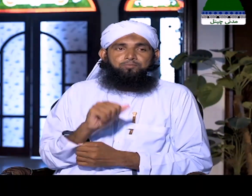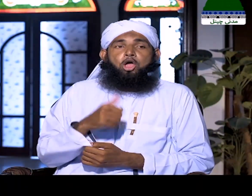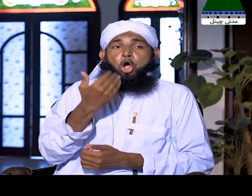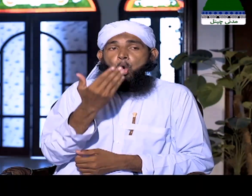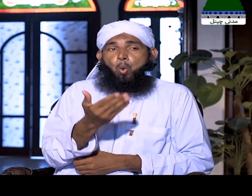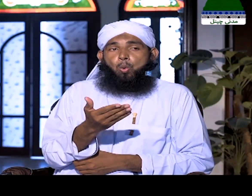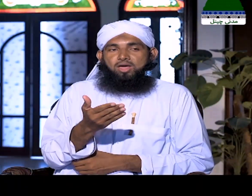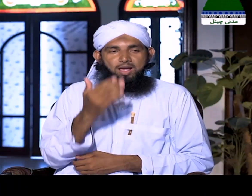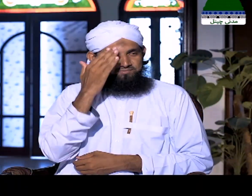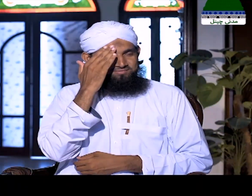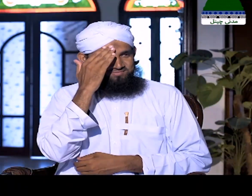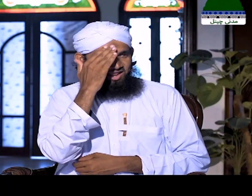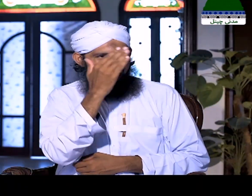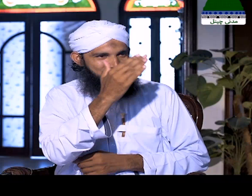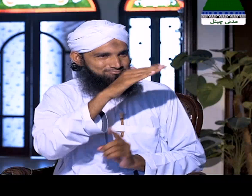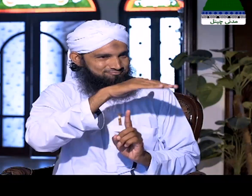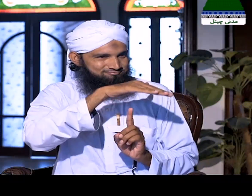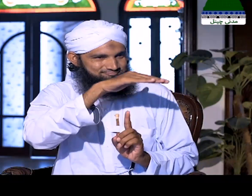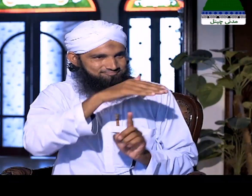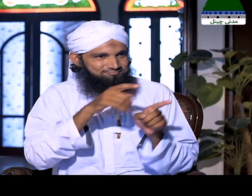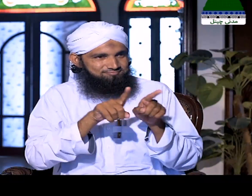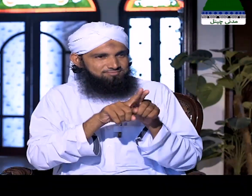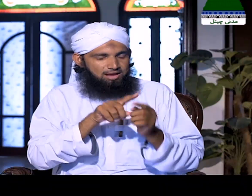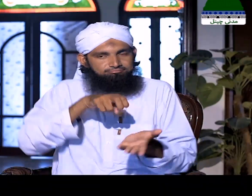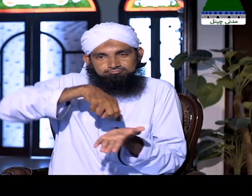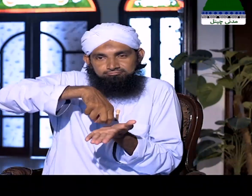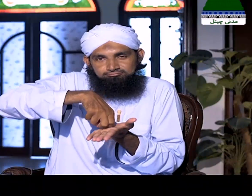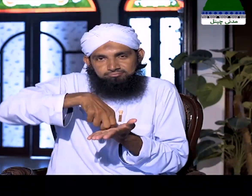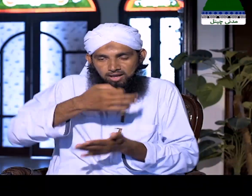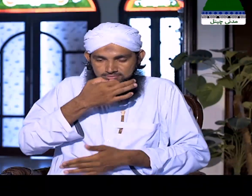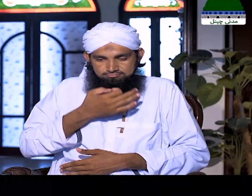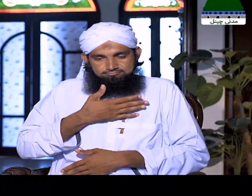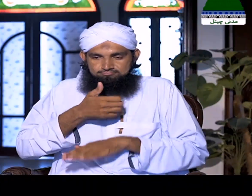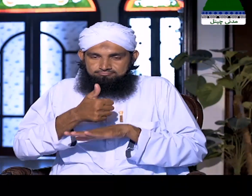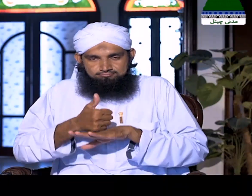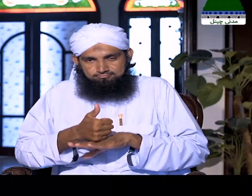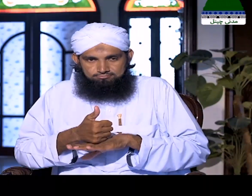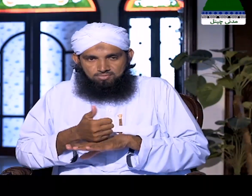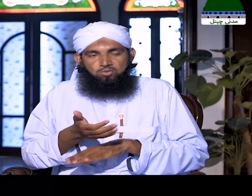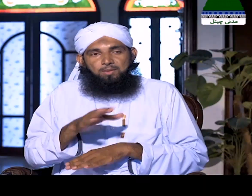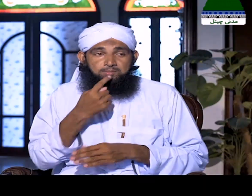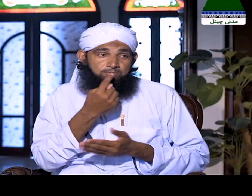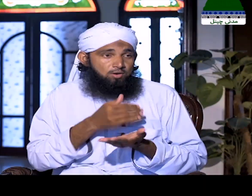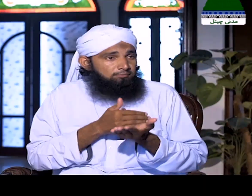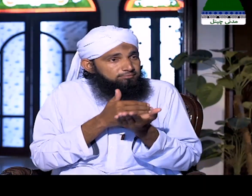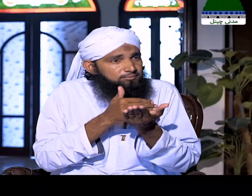علیہ کو سلام کیا، پھر آپ کے سامنے دو زانوں بیٹھ گیا اور کہنے لگا حضور ایک بات